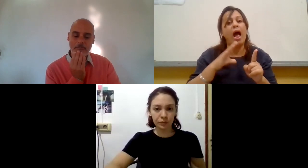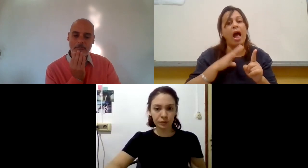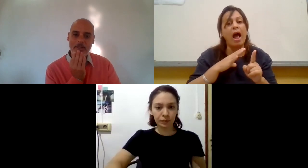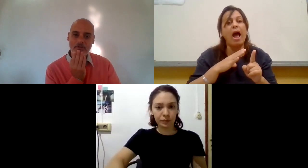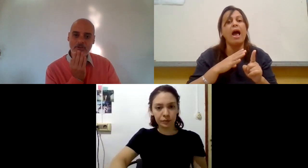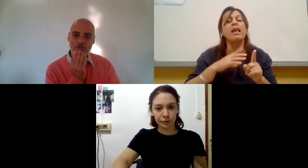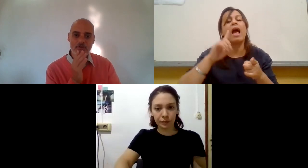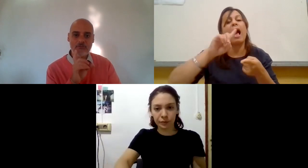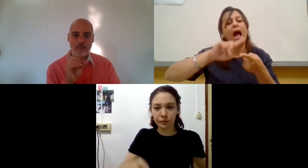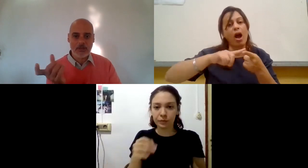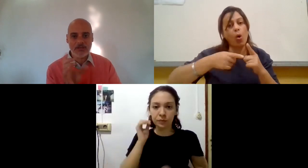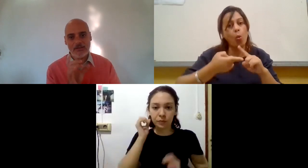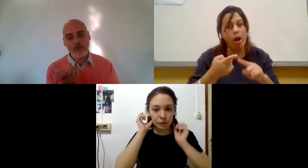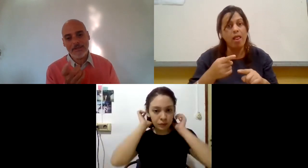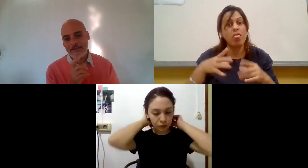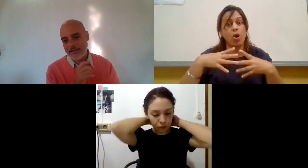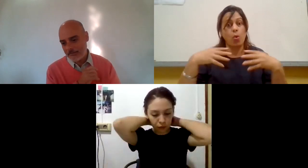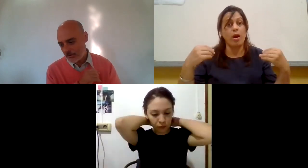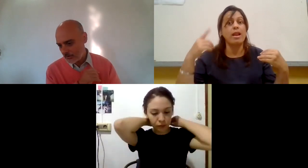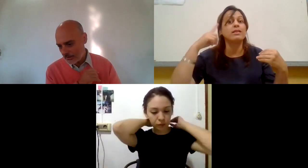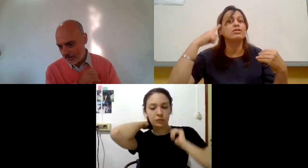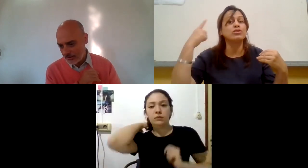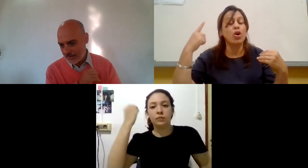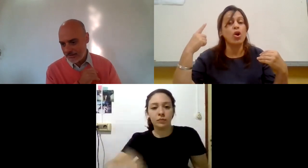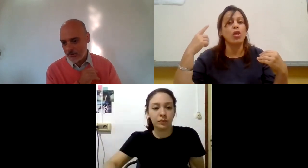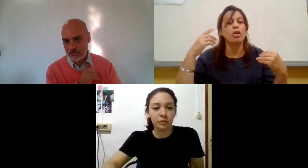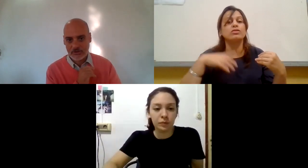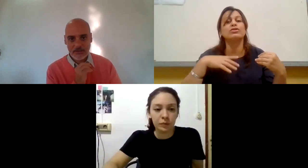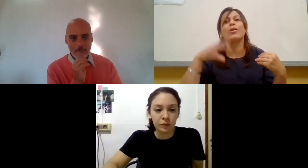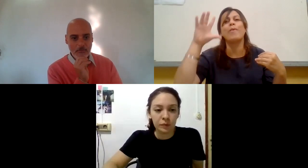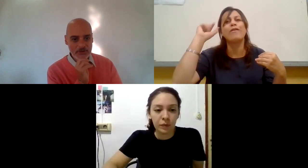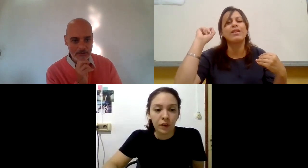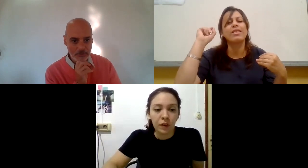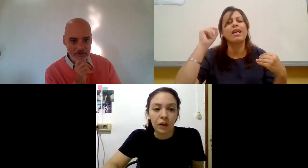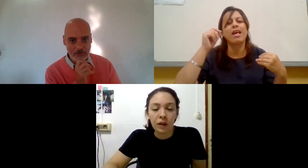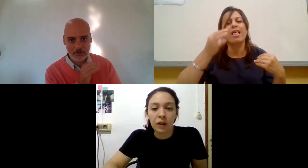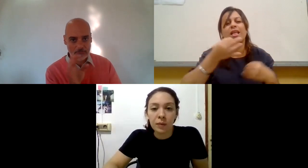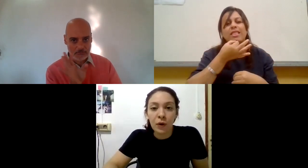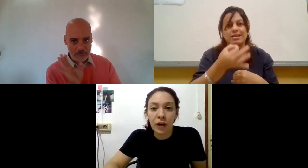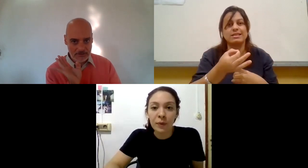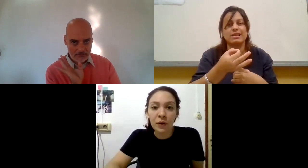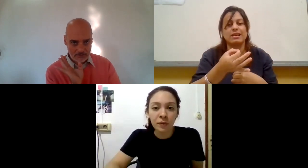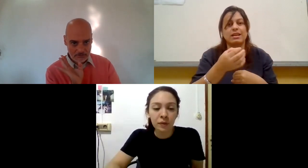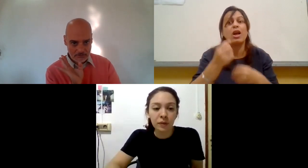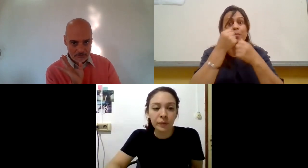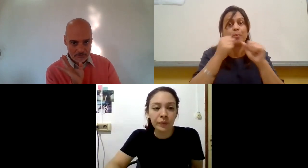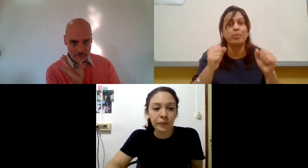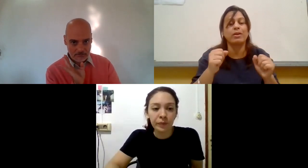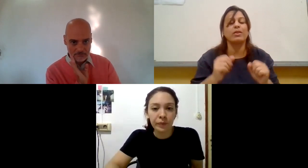porque para nosotros, una cosa que no comenté, pero ¿qué nos quedan? 10 minutos. ¿Me puedo extender un poquito? No, no. ¿Hacemos